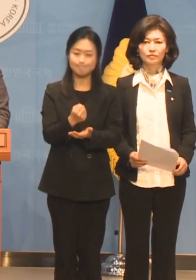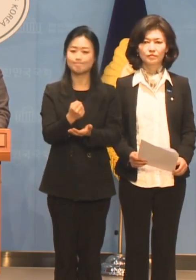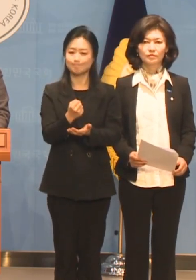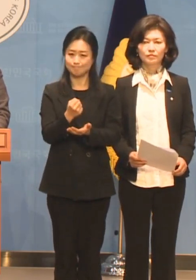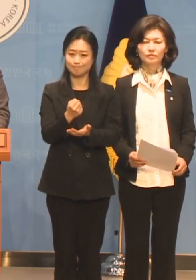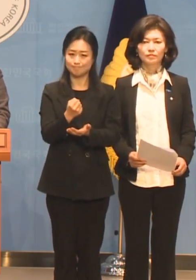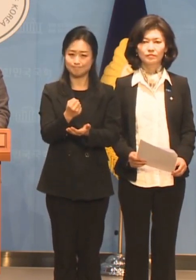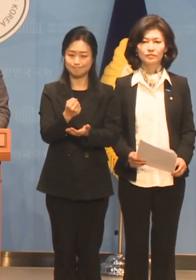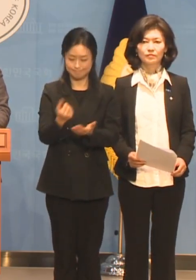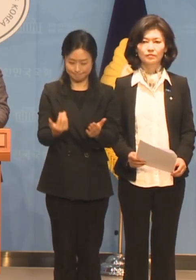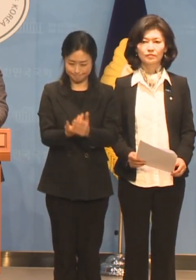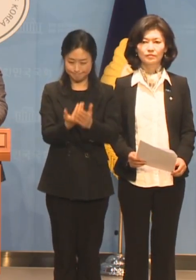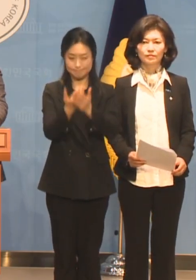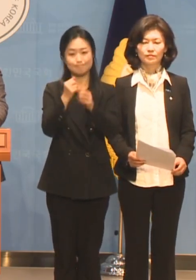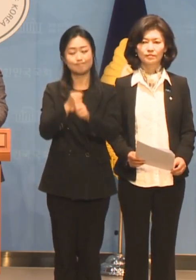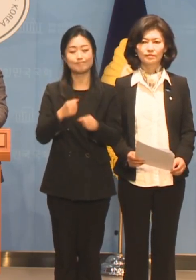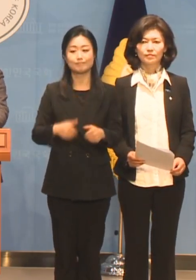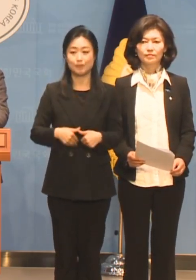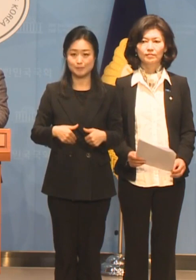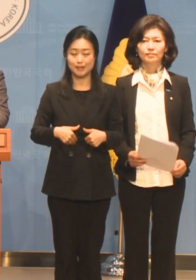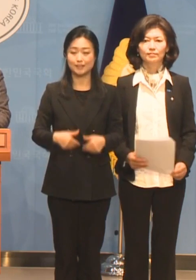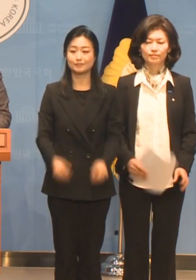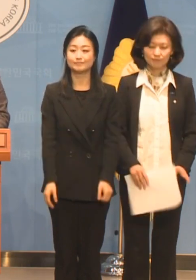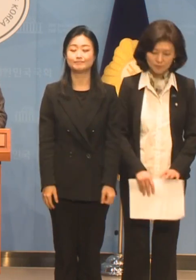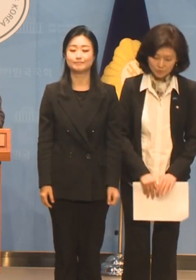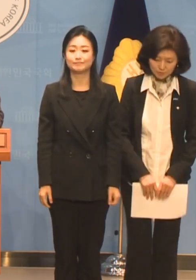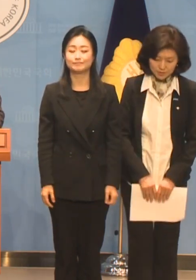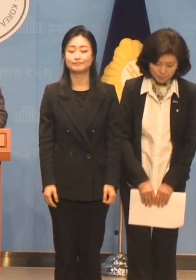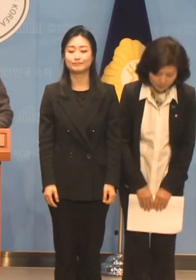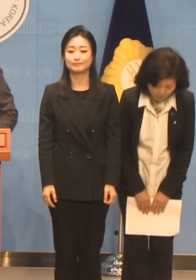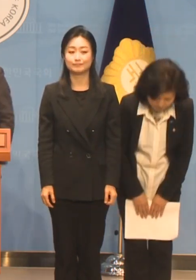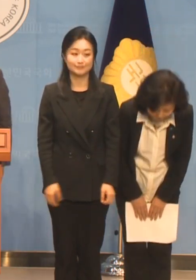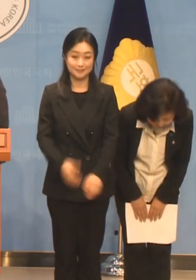승화시키는 길이 될 것입니다. 이상입니다.